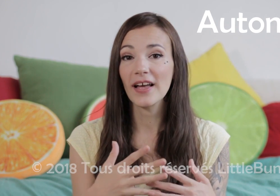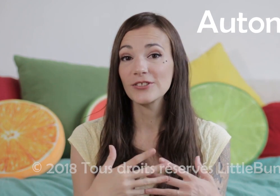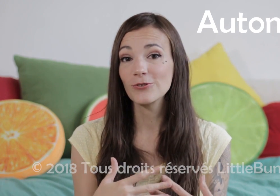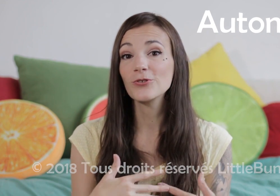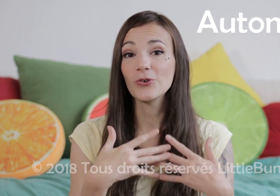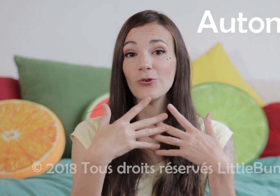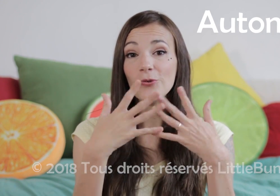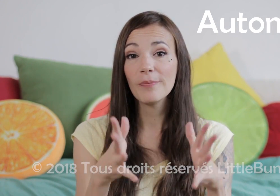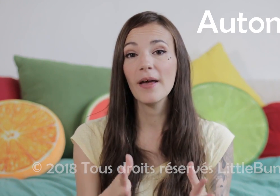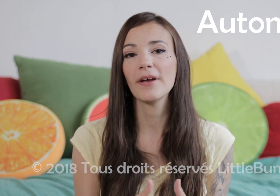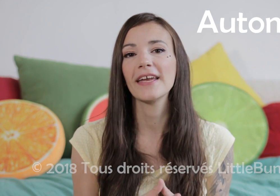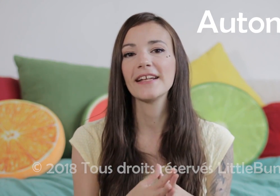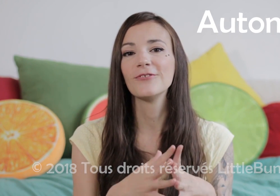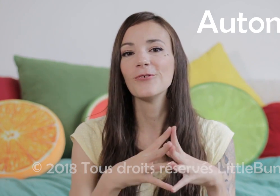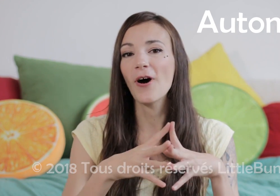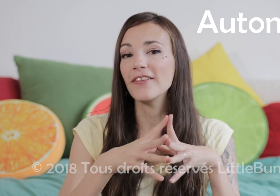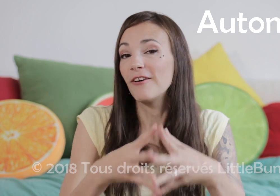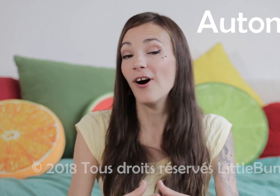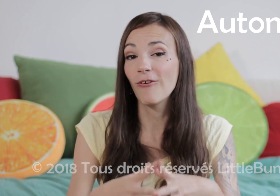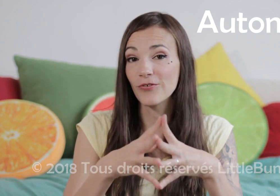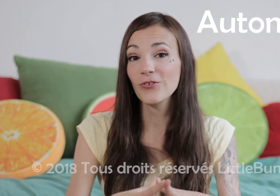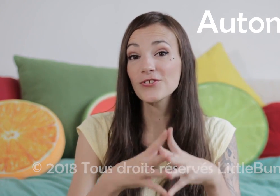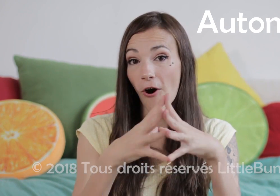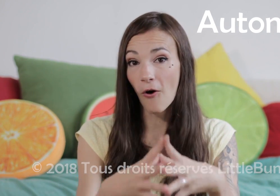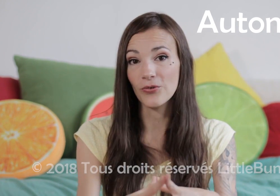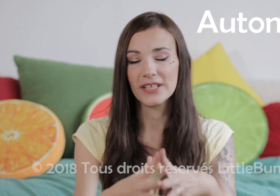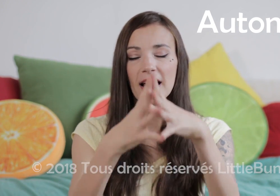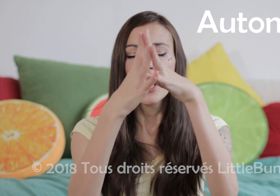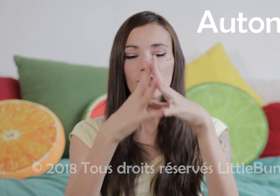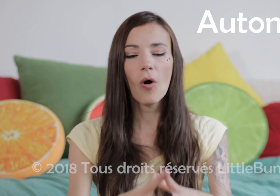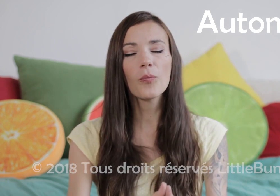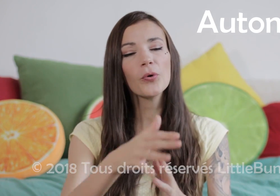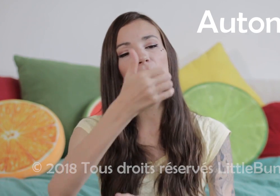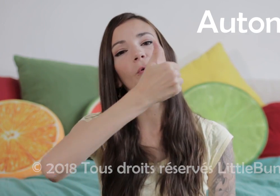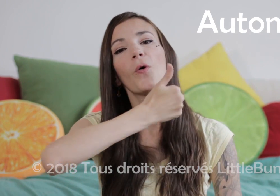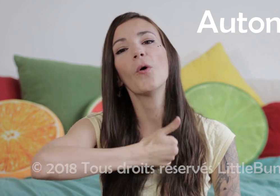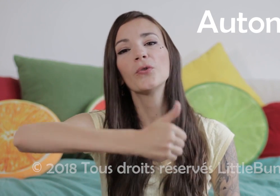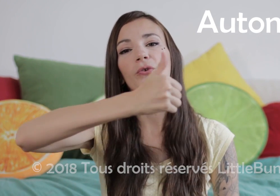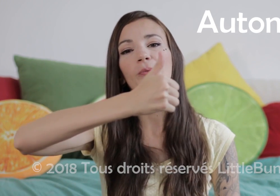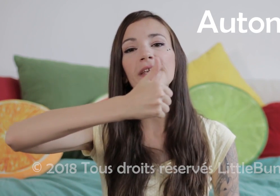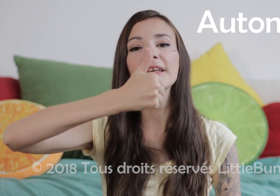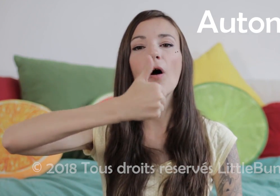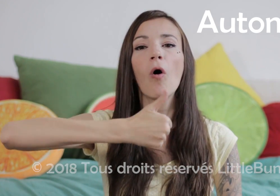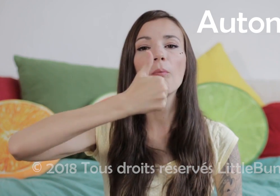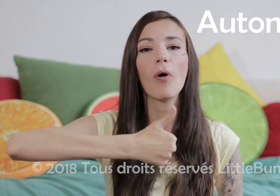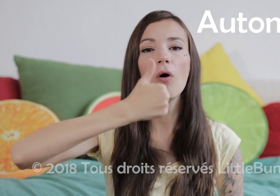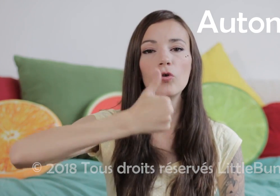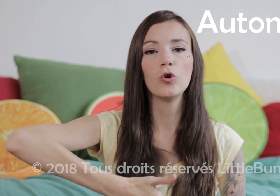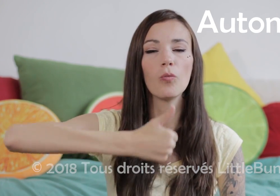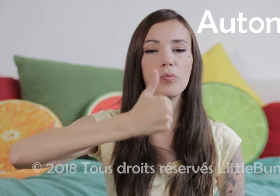les choses lui-même et d'avoir confiance en lui. Donc pour le mot autonomie, on prend le